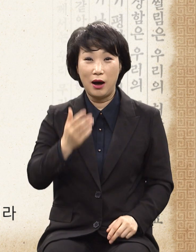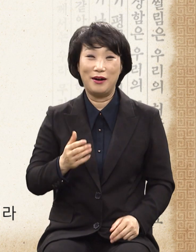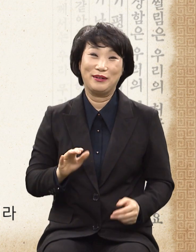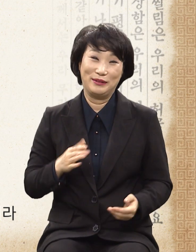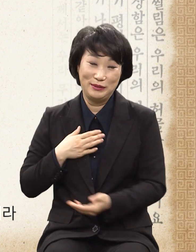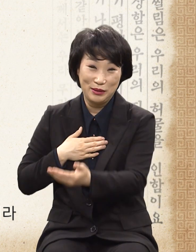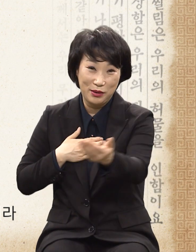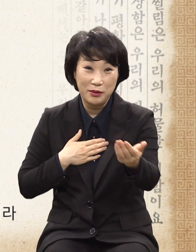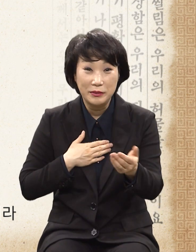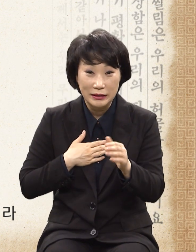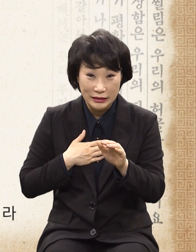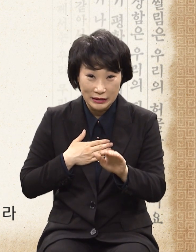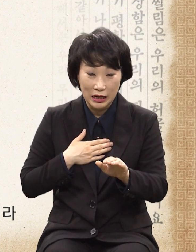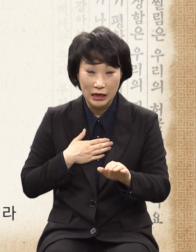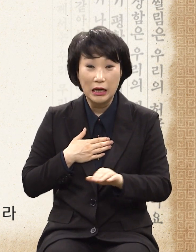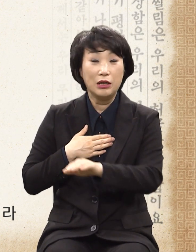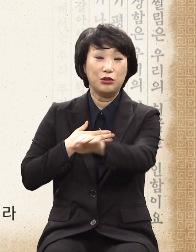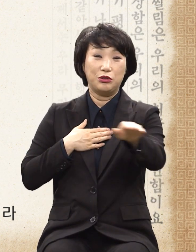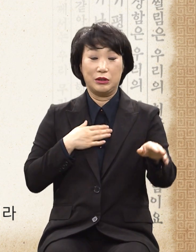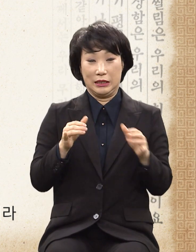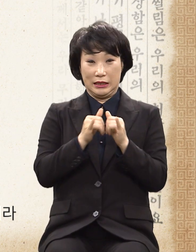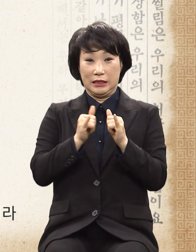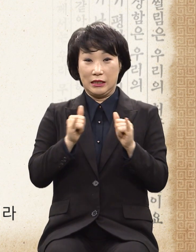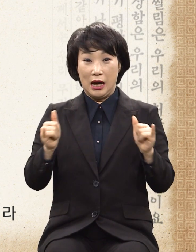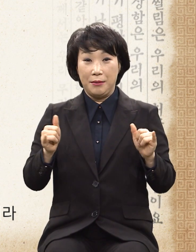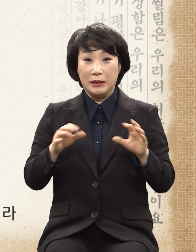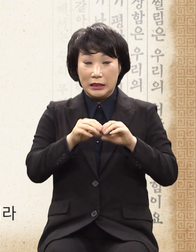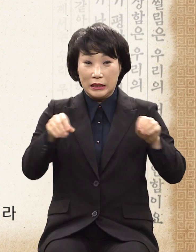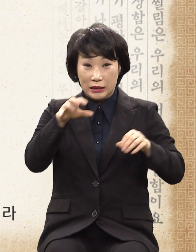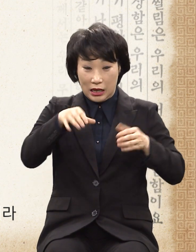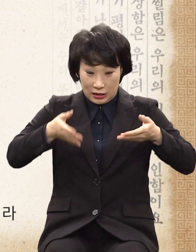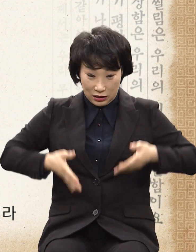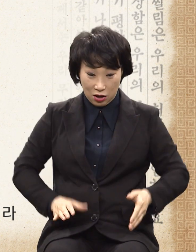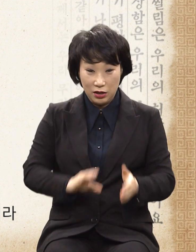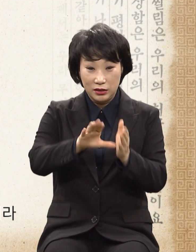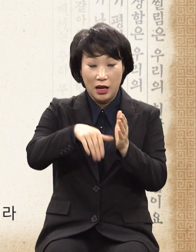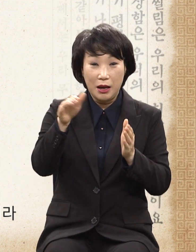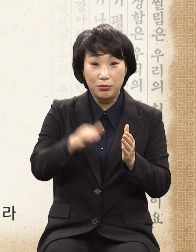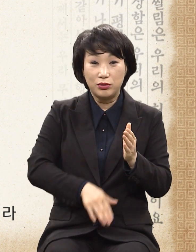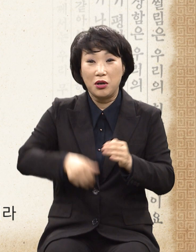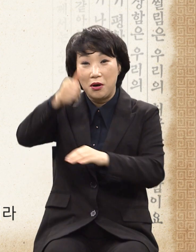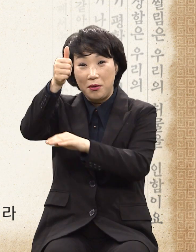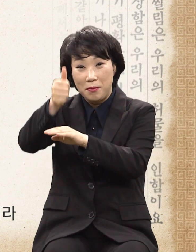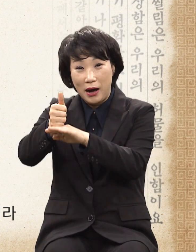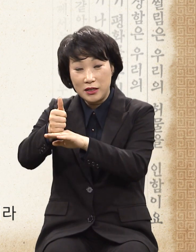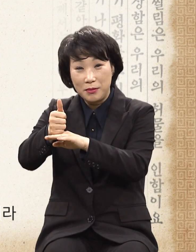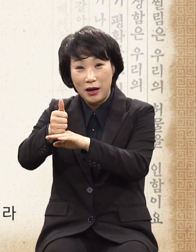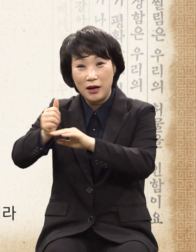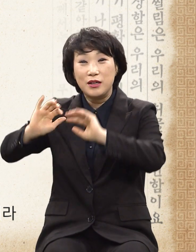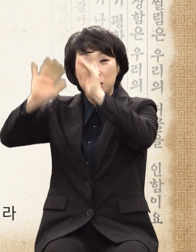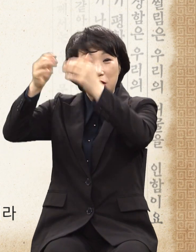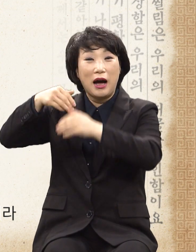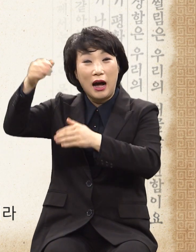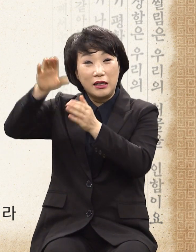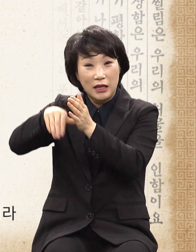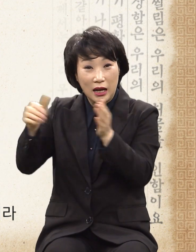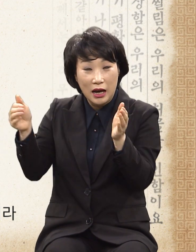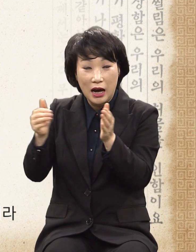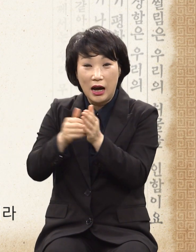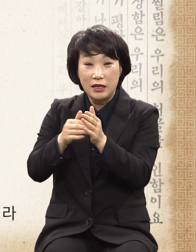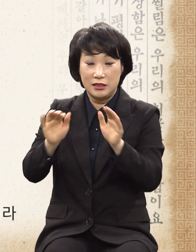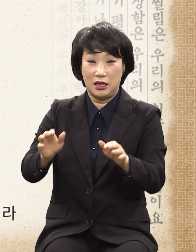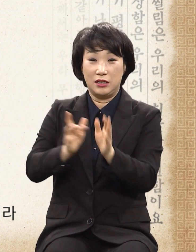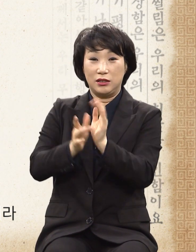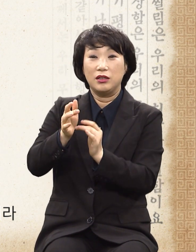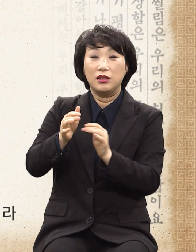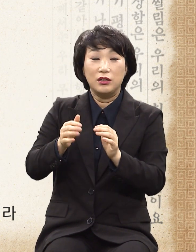여러분, 우리 인생이 이 땅에 태어나서부터 마지막 가는 날까지 그가